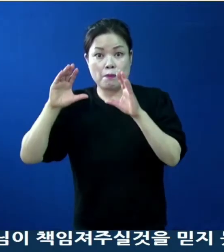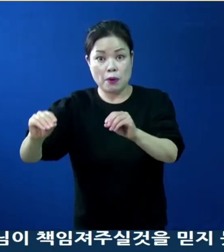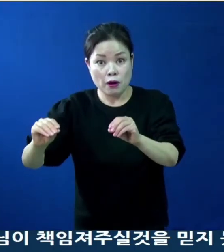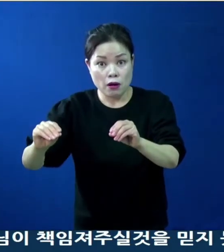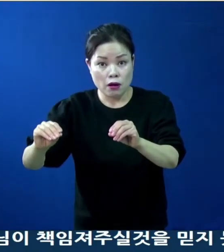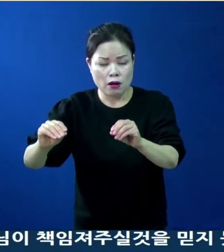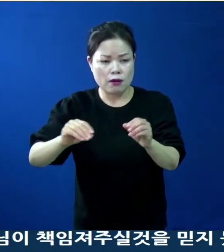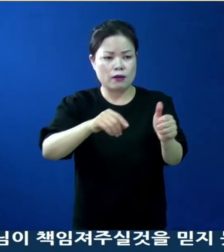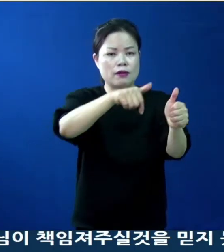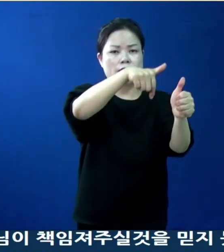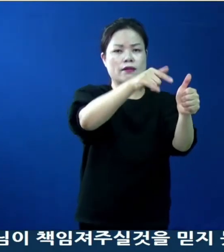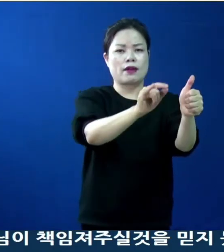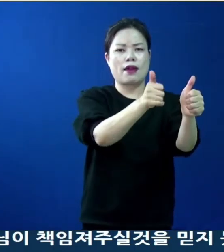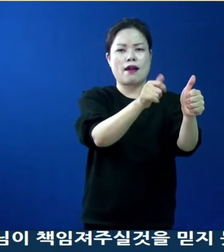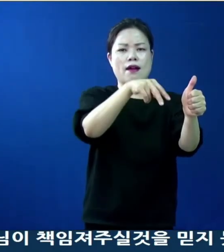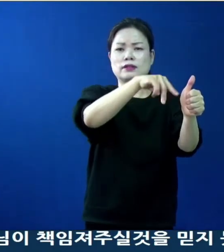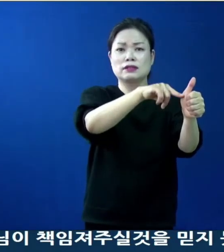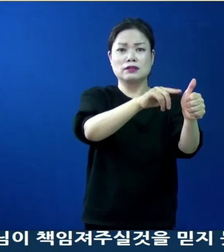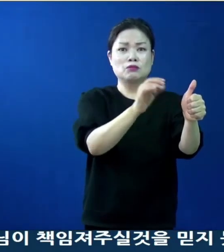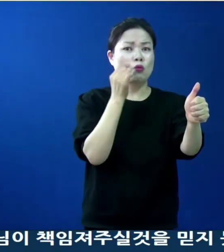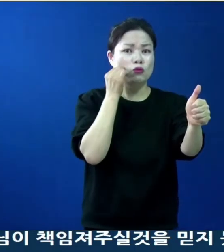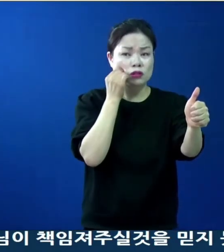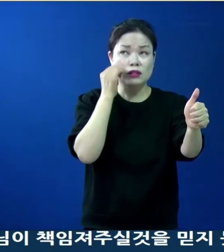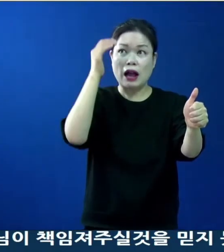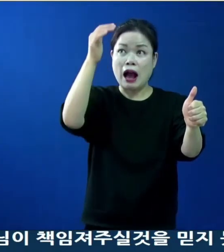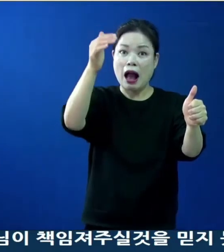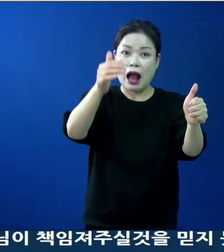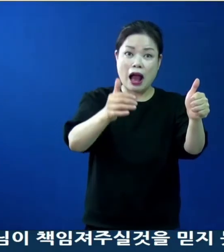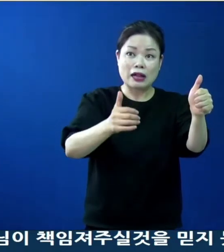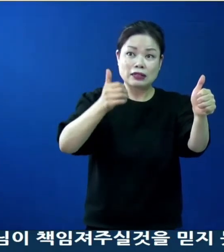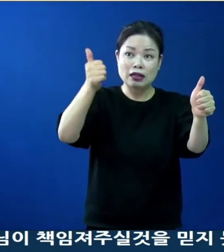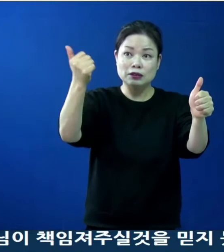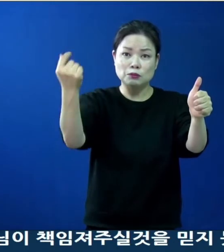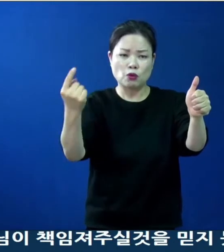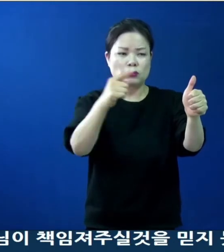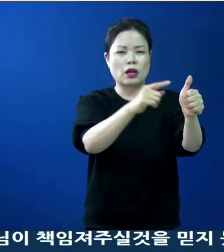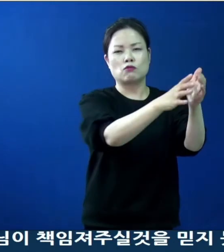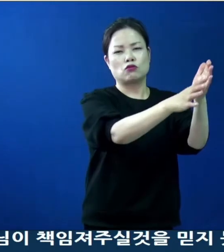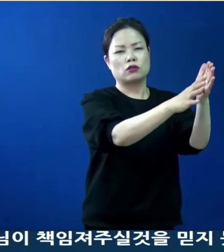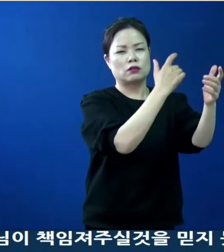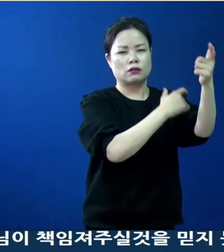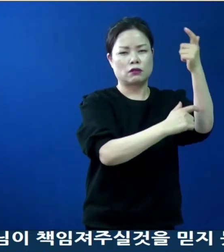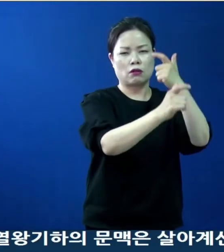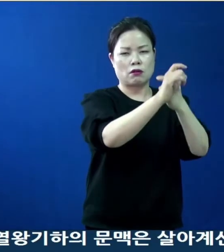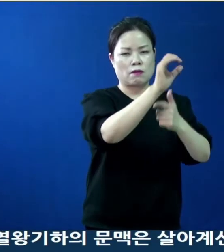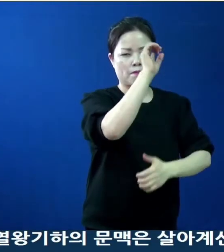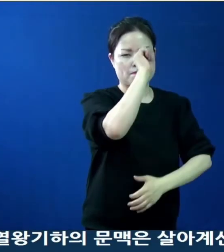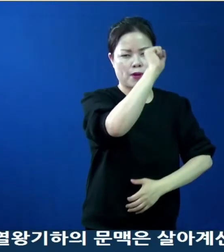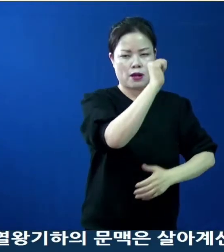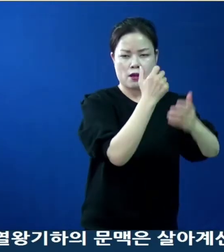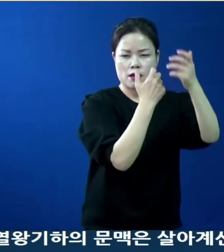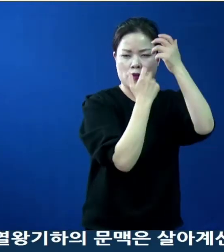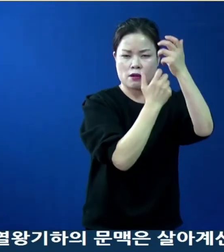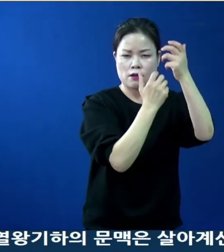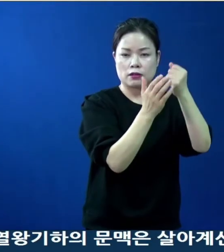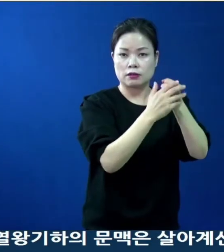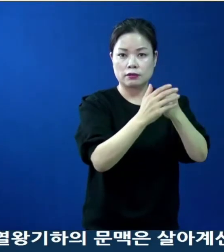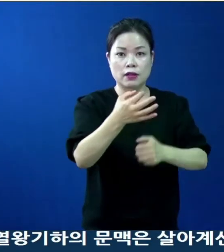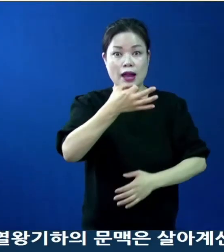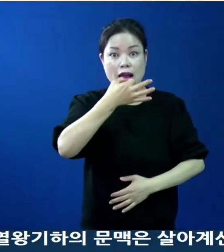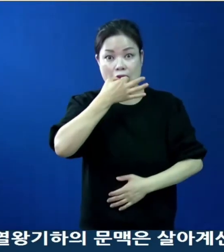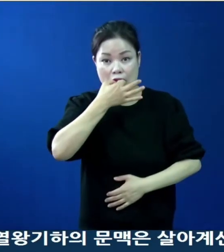그렇지 못했다는 겁니다. 하나님보다 물질을 더 신뢰하고 있었다는 겁니다. 여러분,